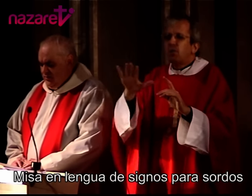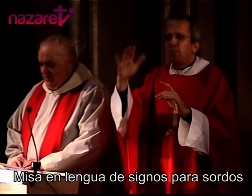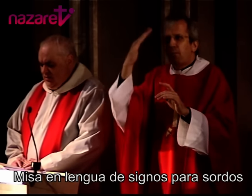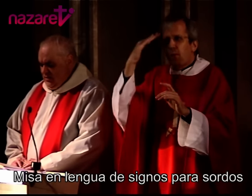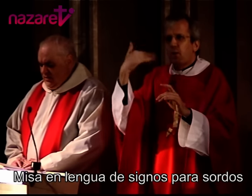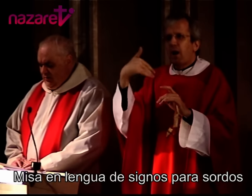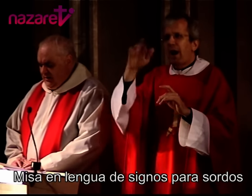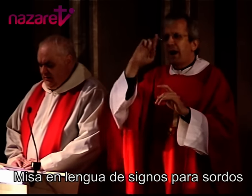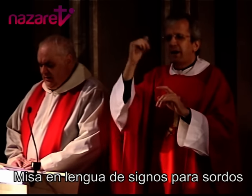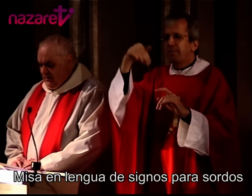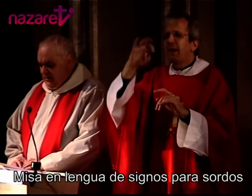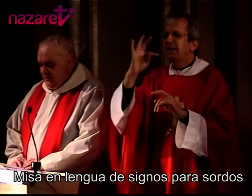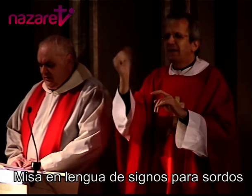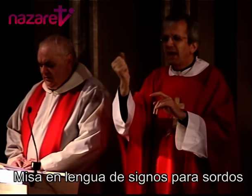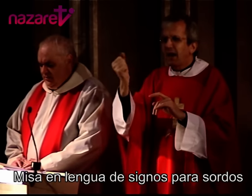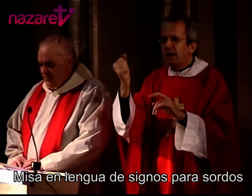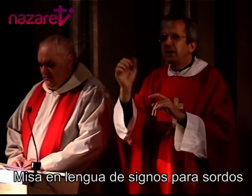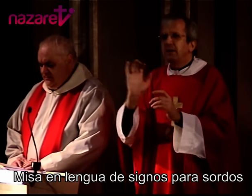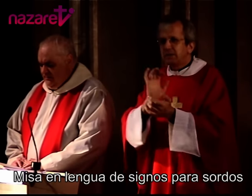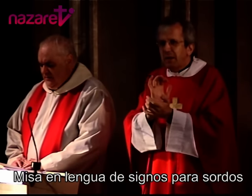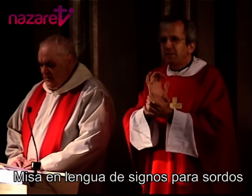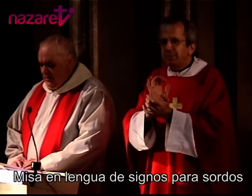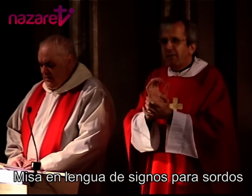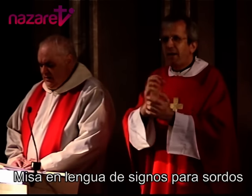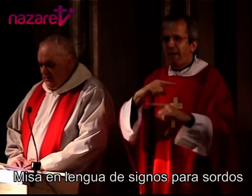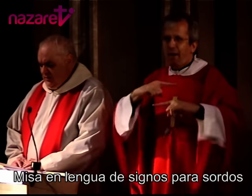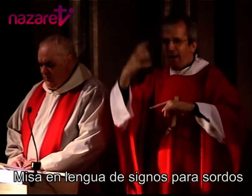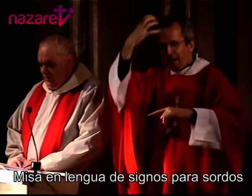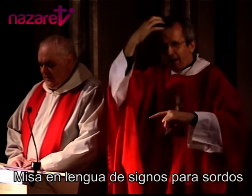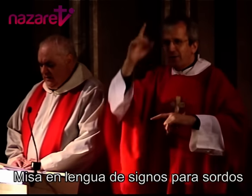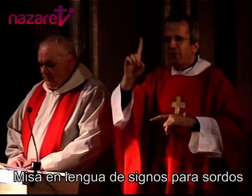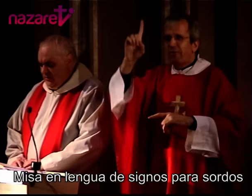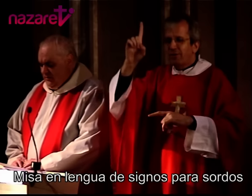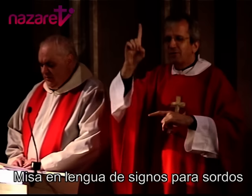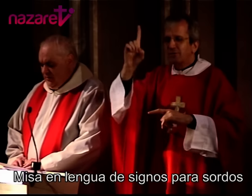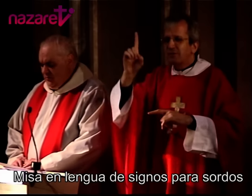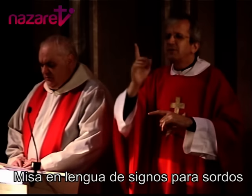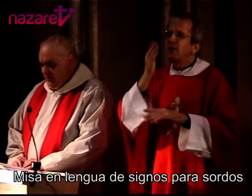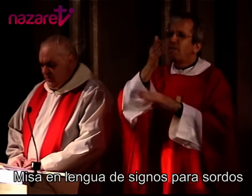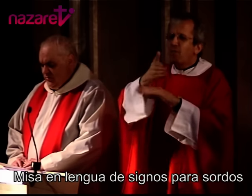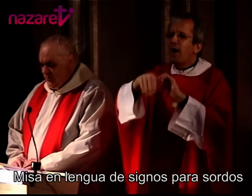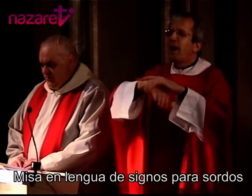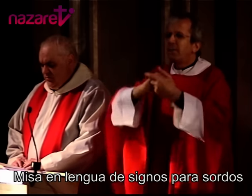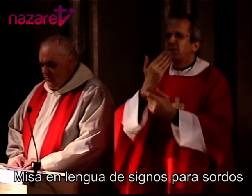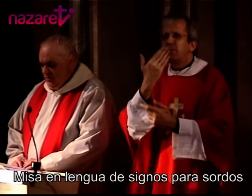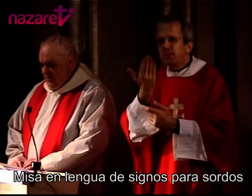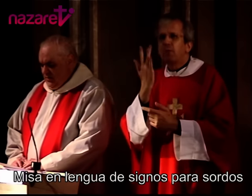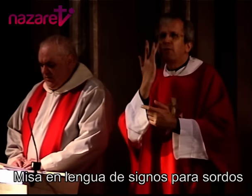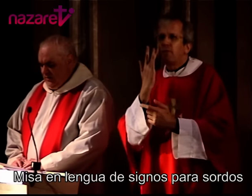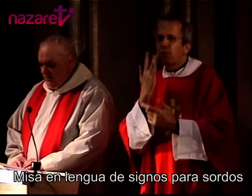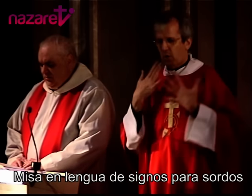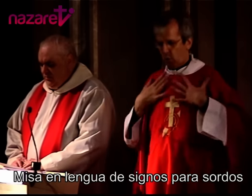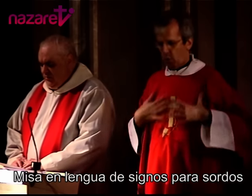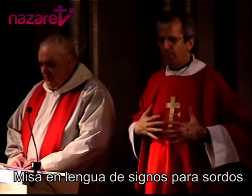judíos, y aguardaba el reino de Dios. Este acudió a Pilato y le pidió el cuerpo de Jesús,